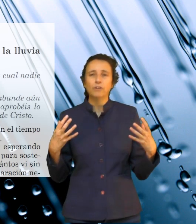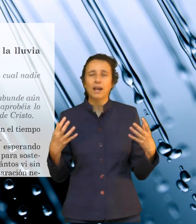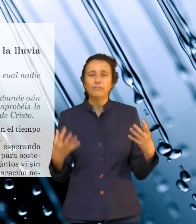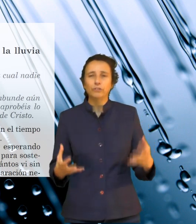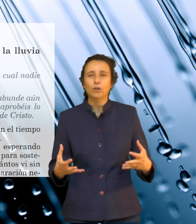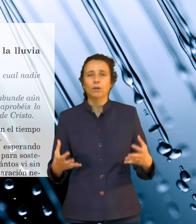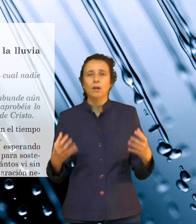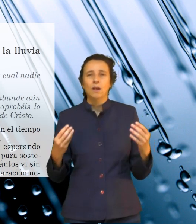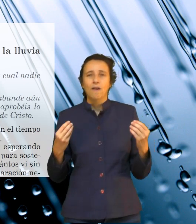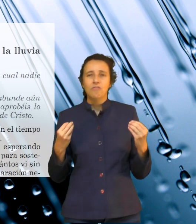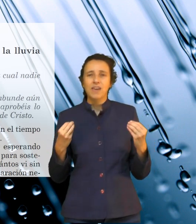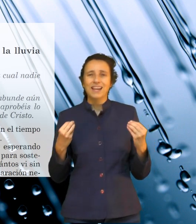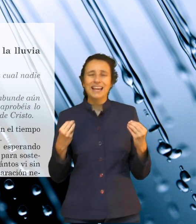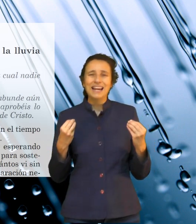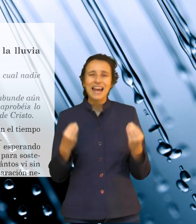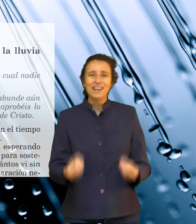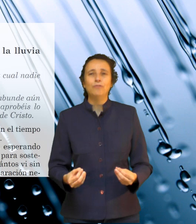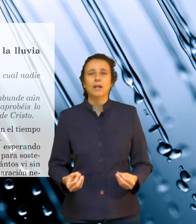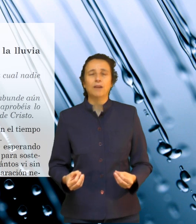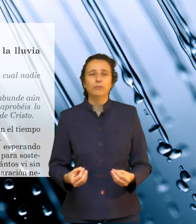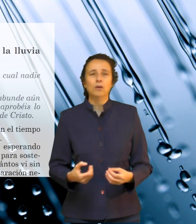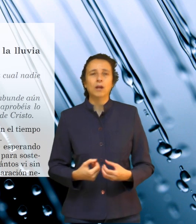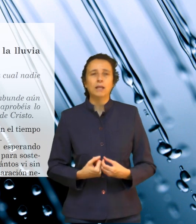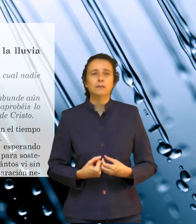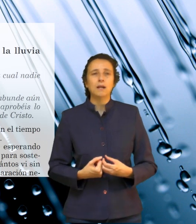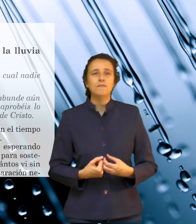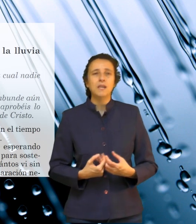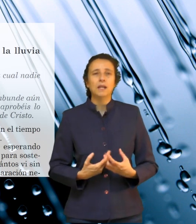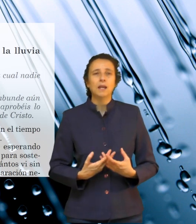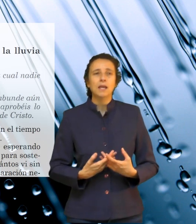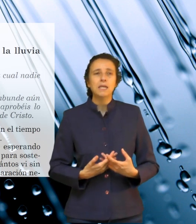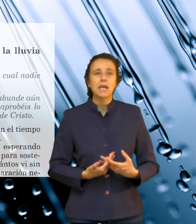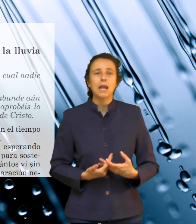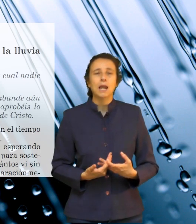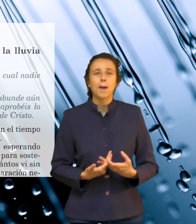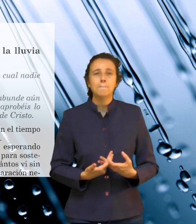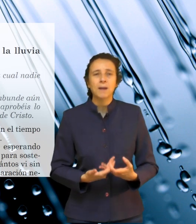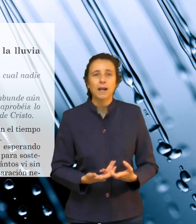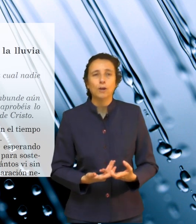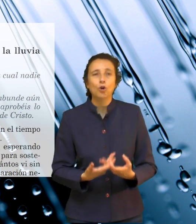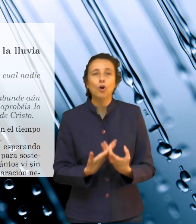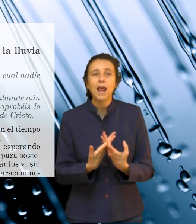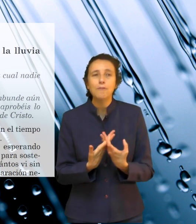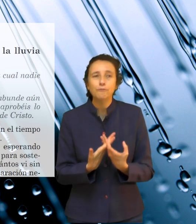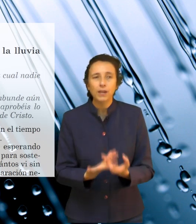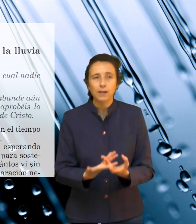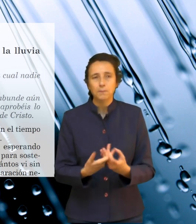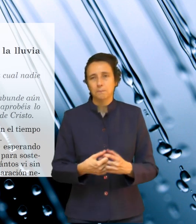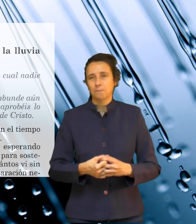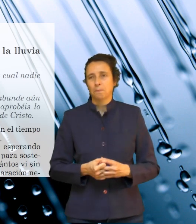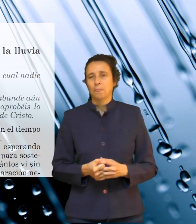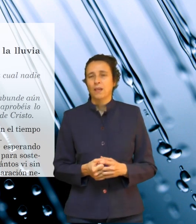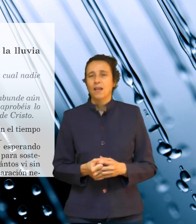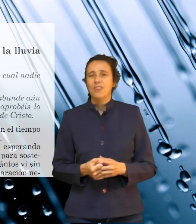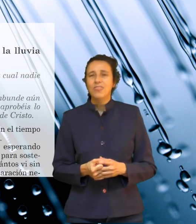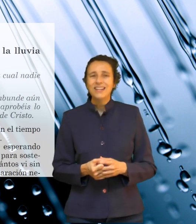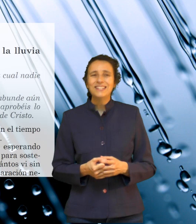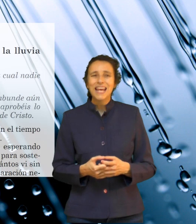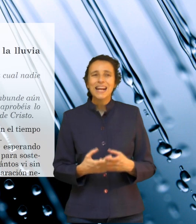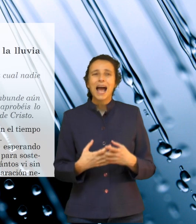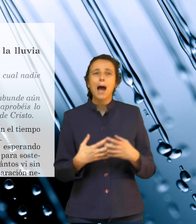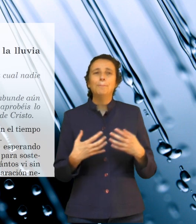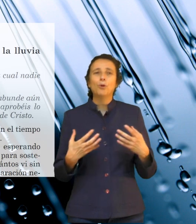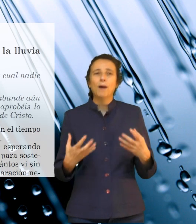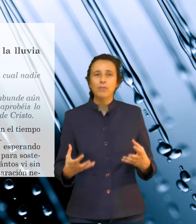de identificación, de clarificación entre el bien y el mal, con el fin